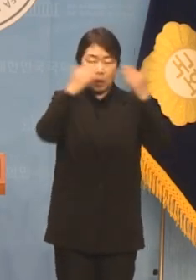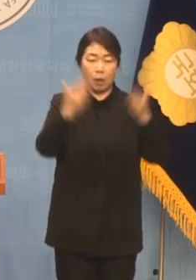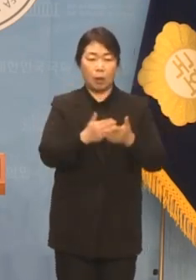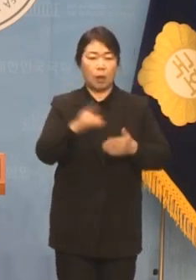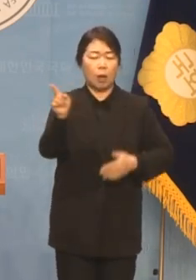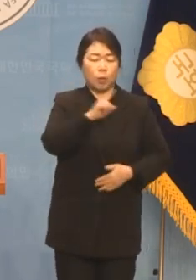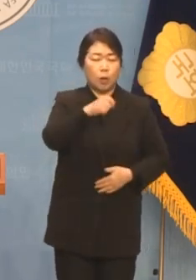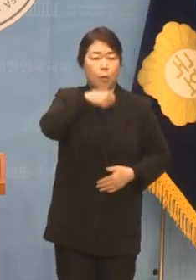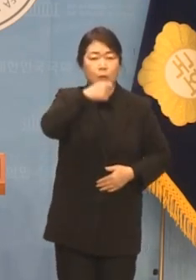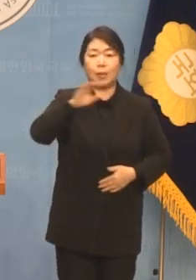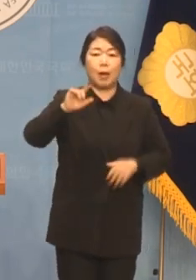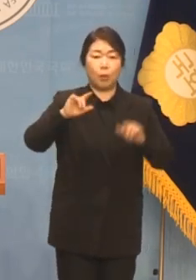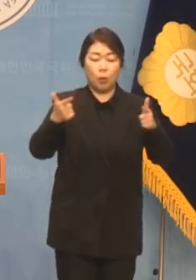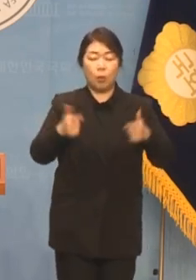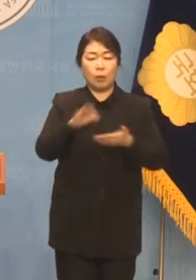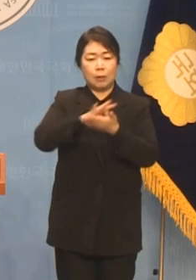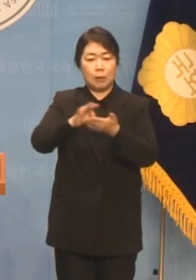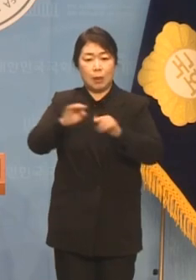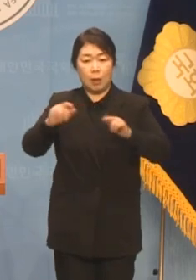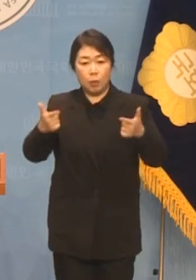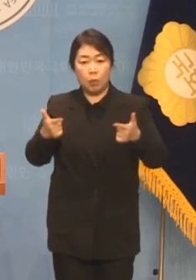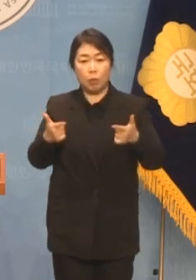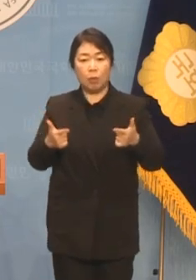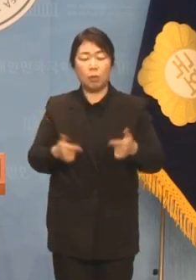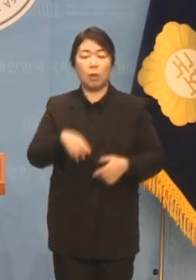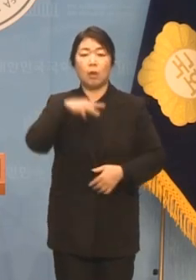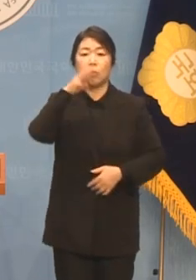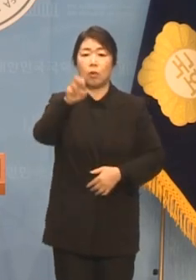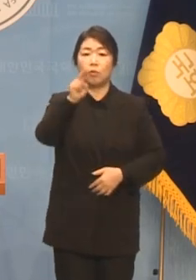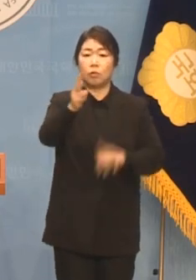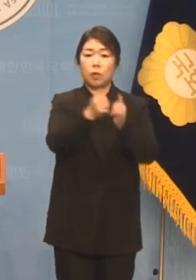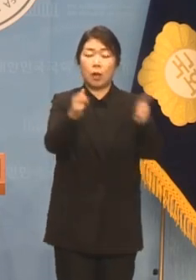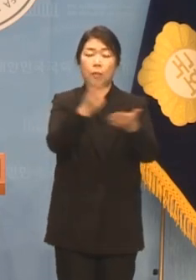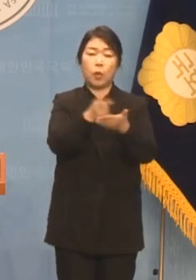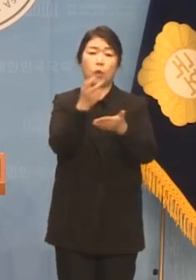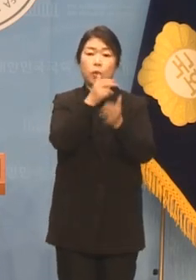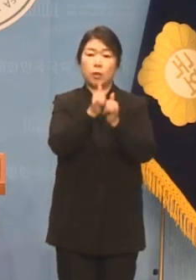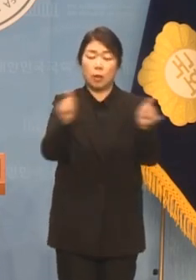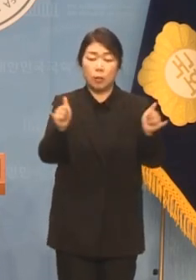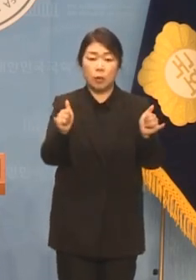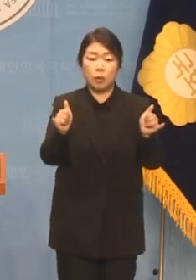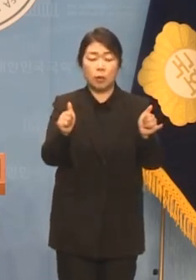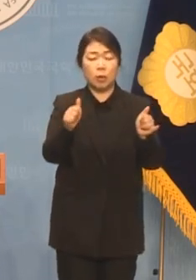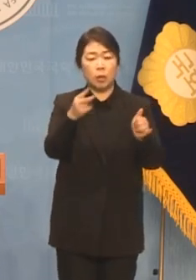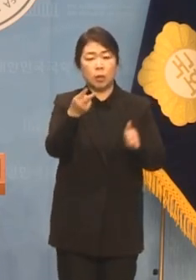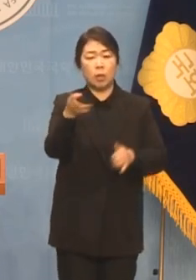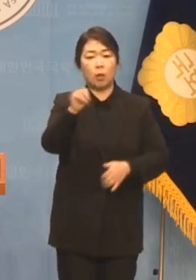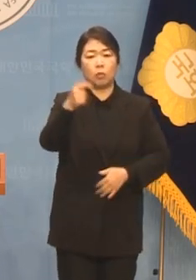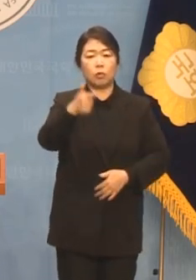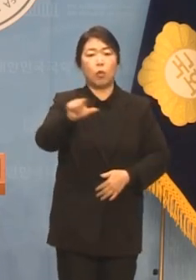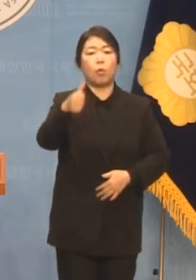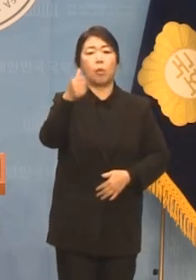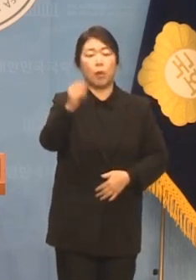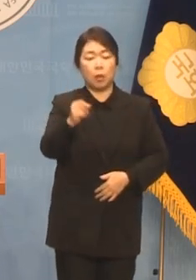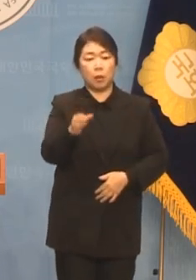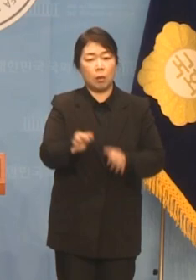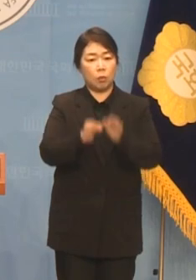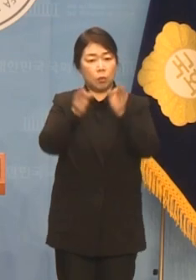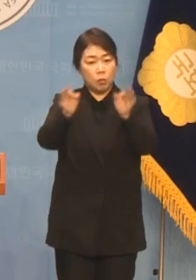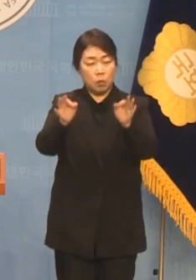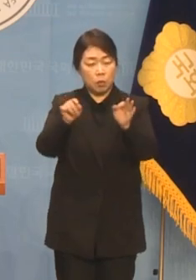않고 쓰지 않고 322명의 변호인단을 겨우 2억 6,500만 원에 선임하지